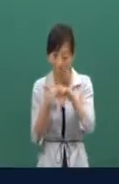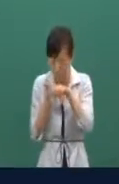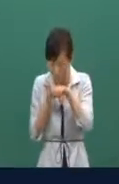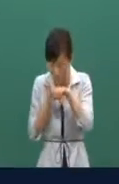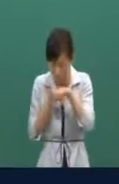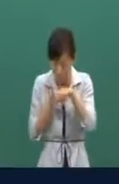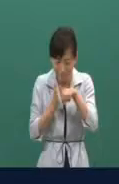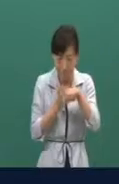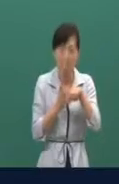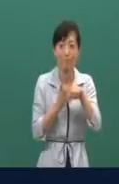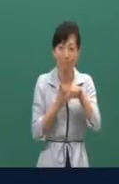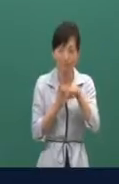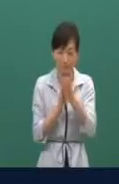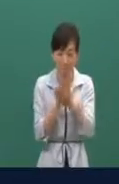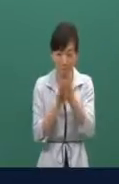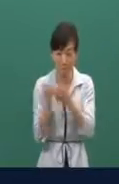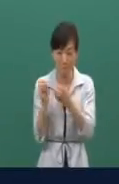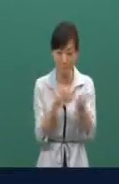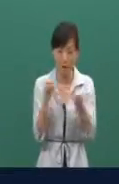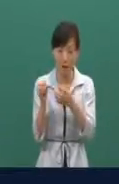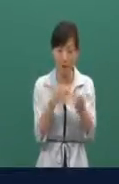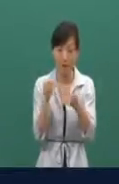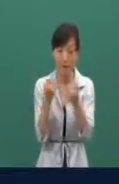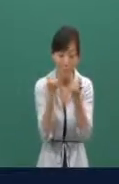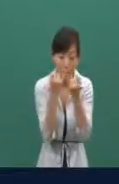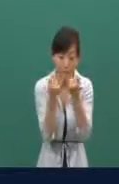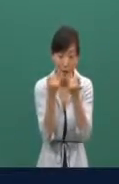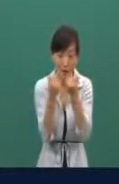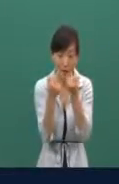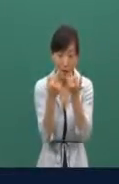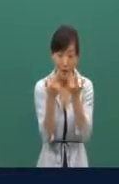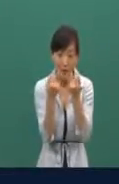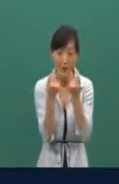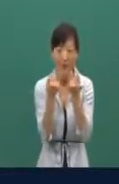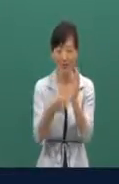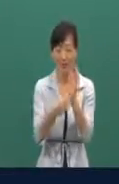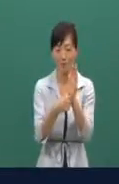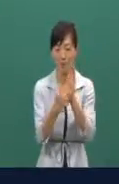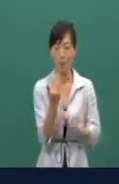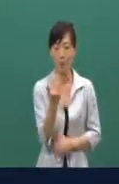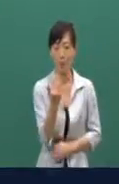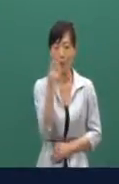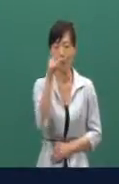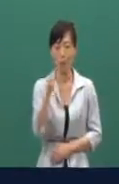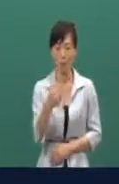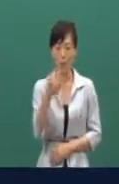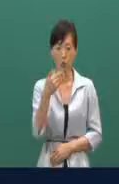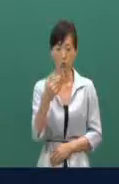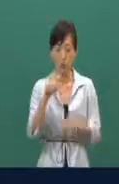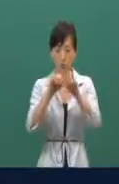豚肉を刻みハンバーグのようにするポークソーセージや